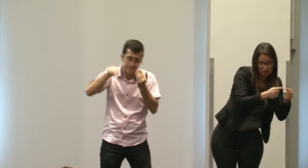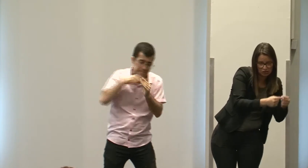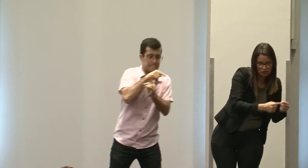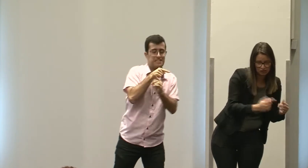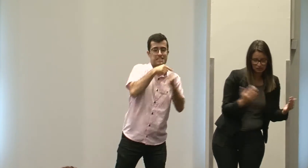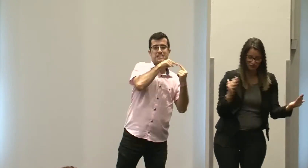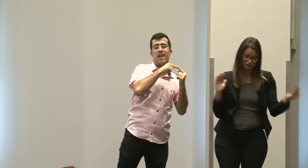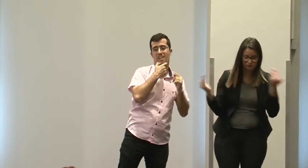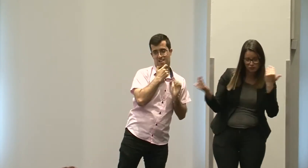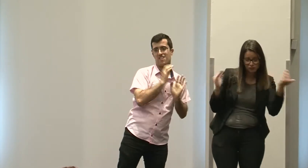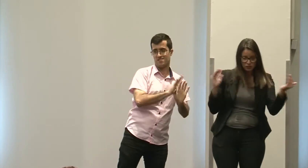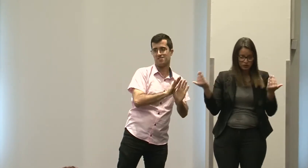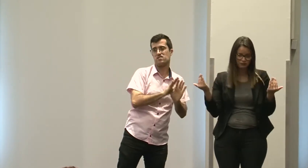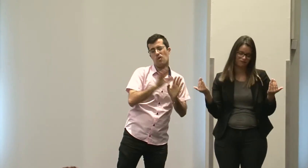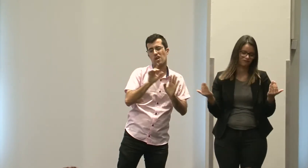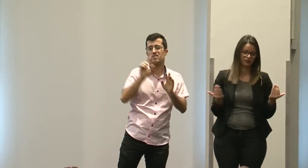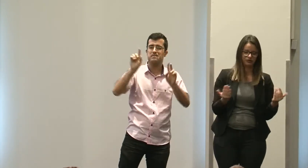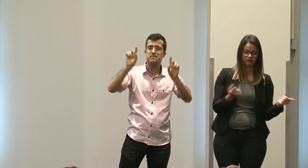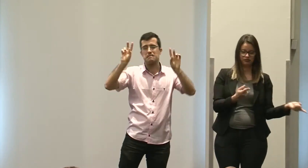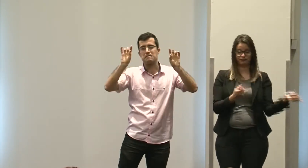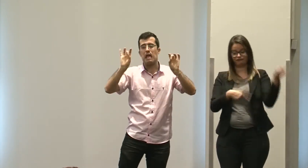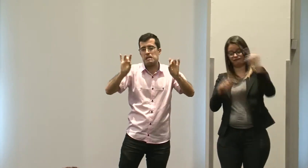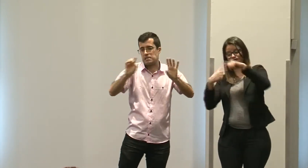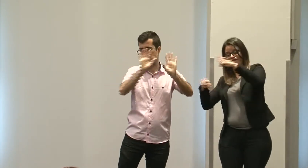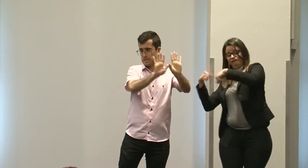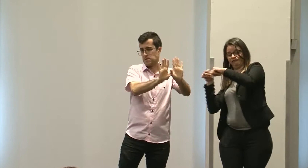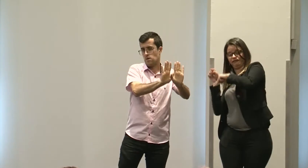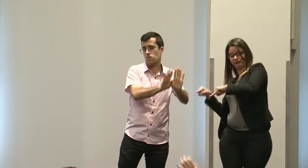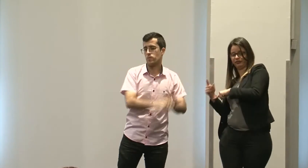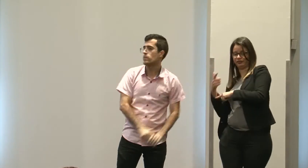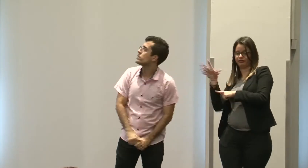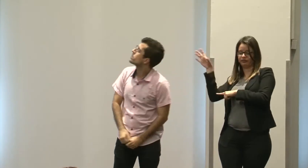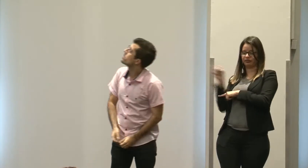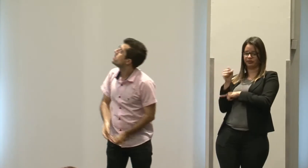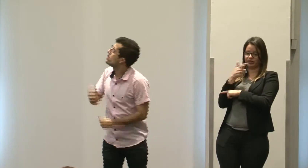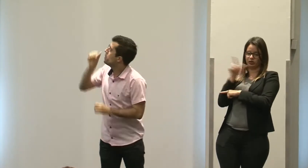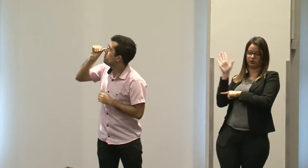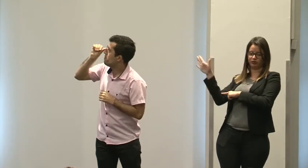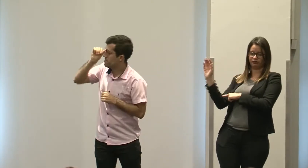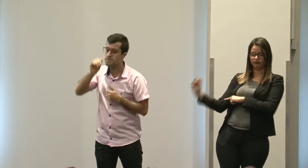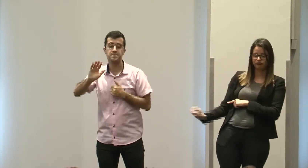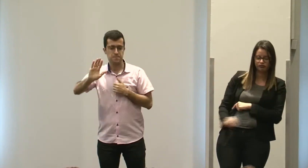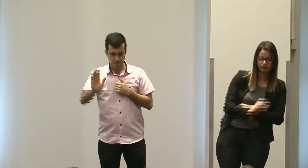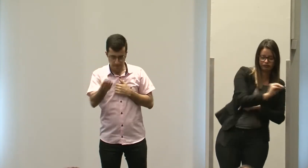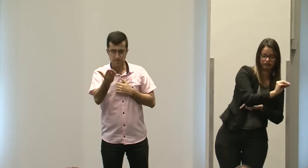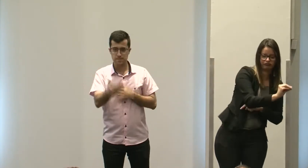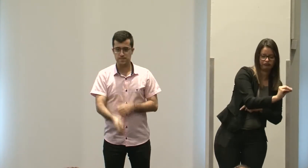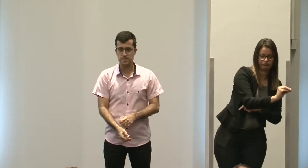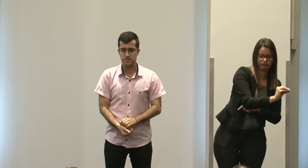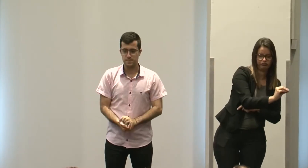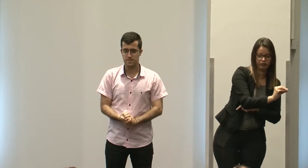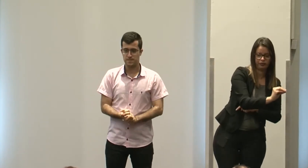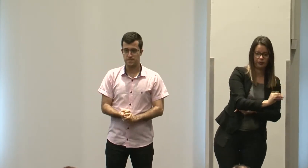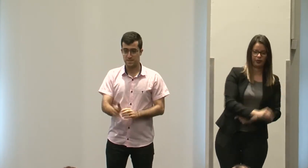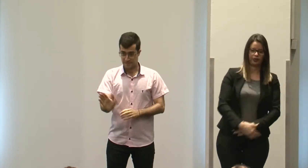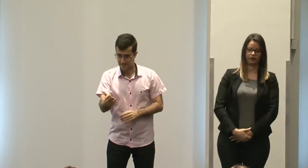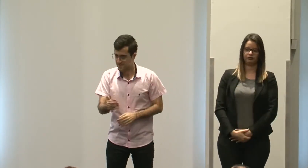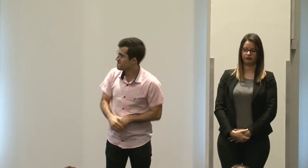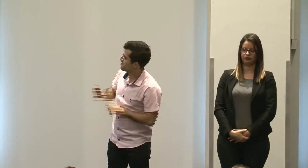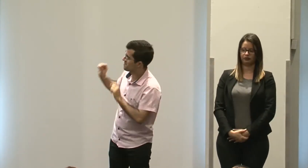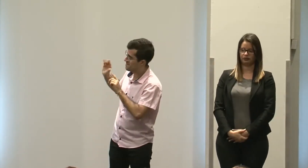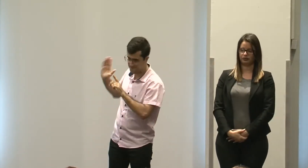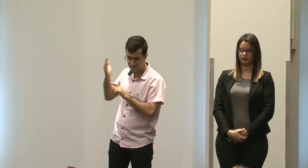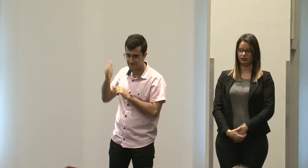de linguística. E em Libras nós temos esse mesmo sinal para linguística. Na verdade, é um